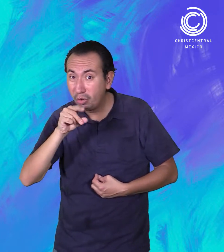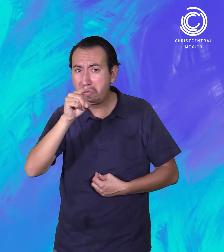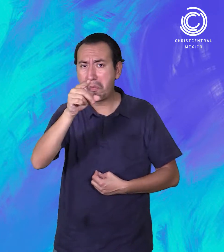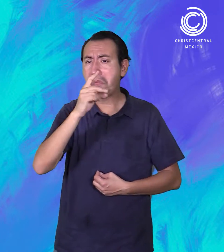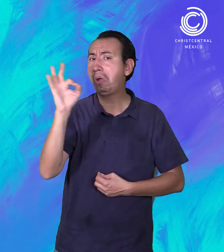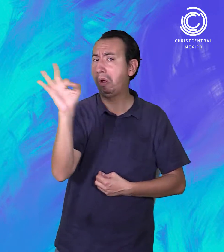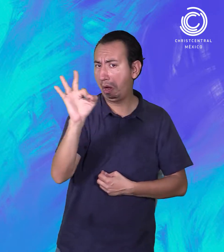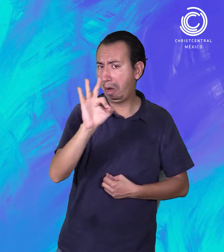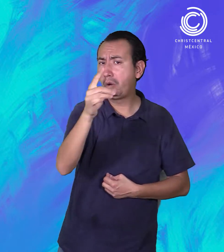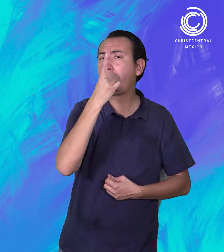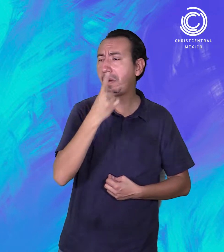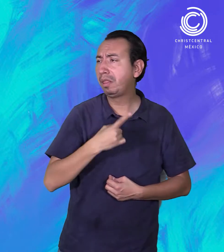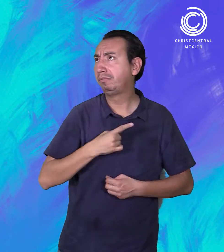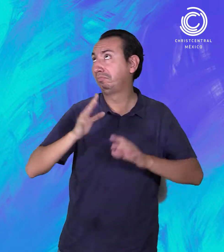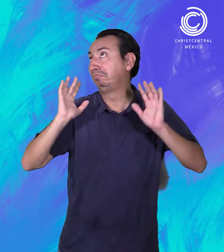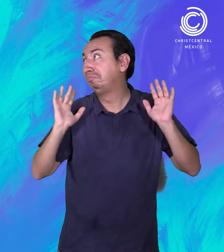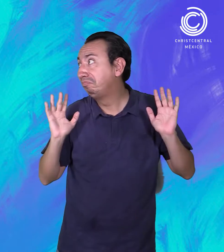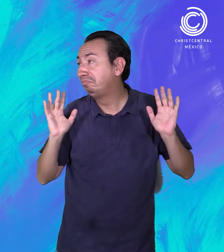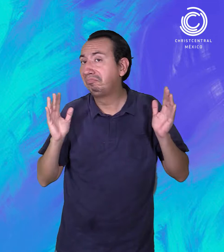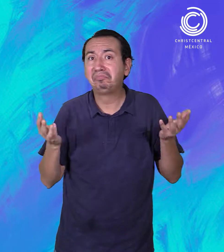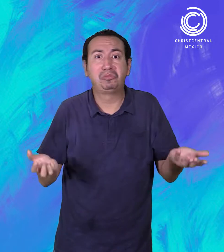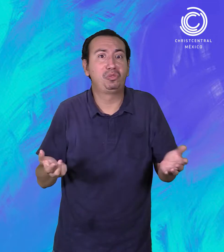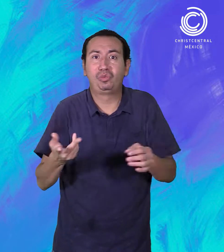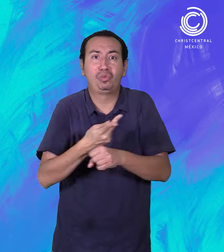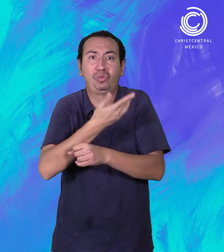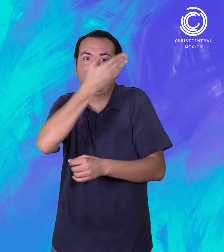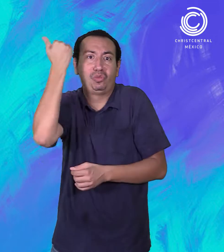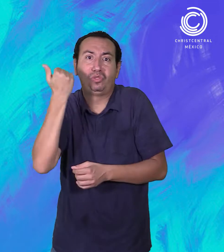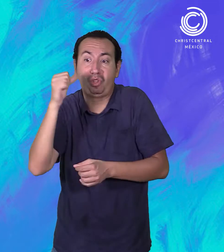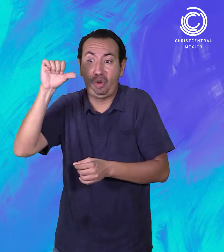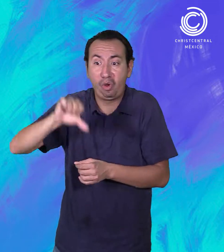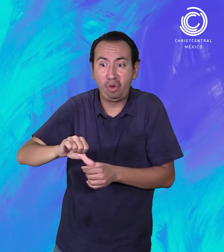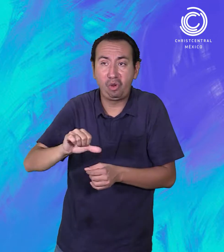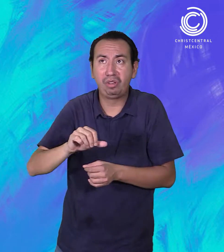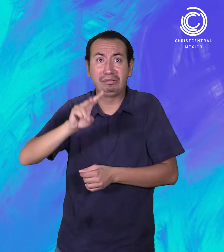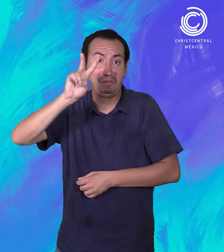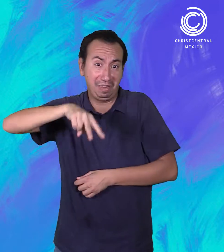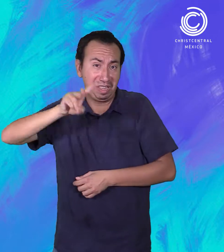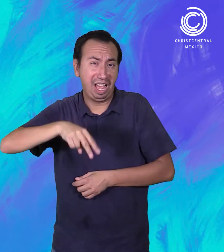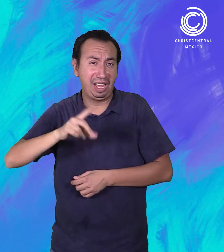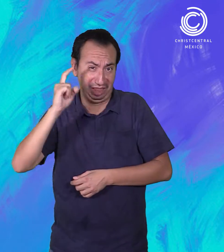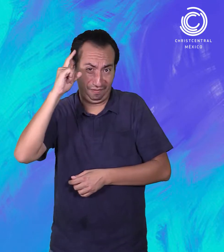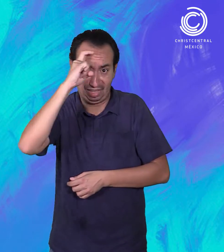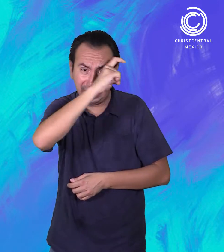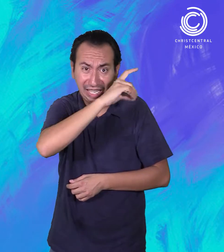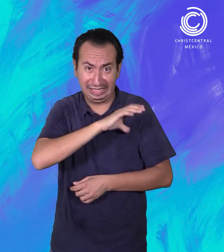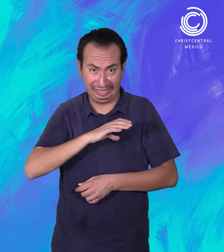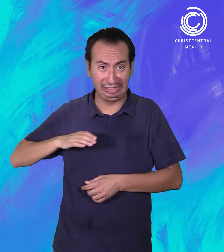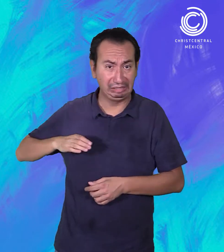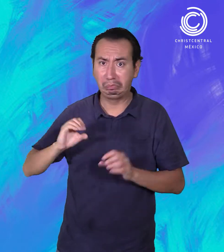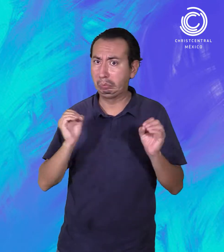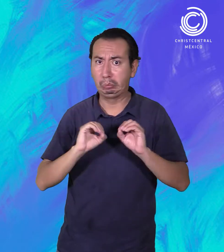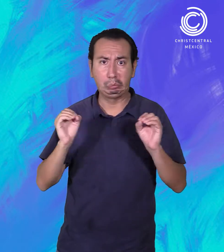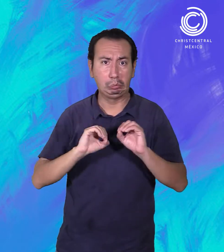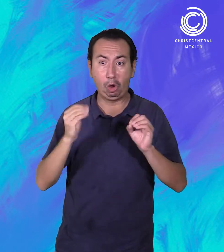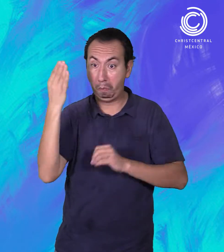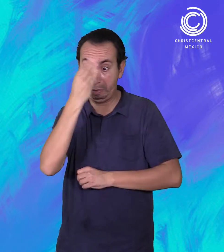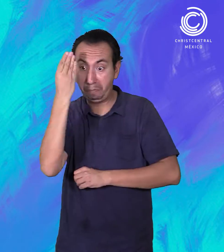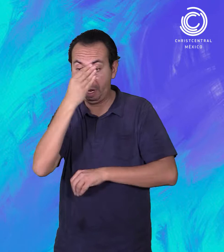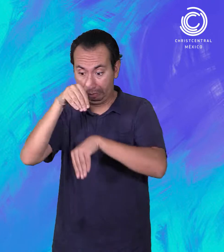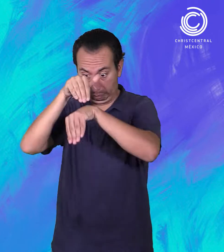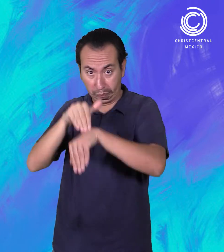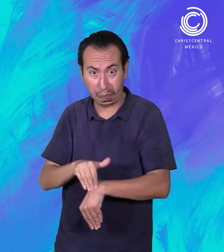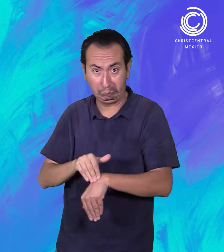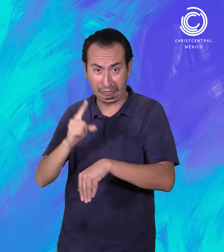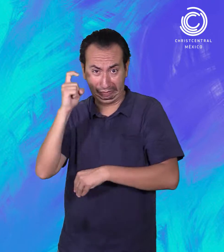decir, depende de cómo estén pasando la situación hoy, van a decir, bueno, realmente no es tan difícil. Otros van a decir, realmente la vida cristiana